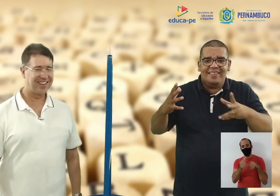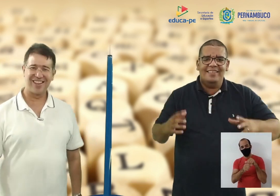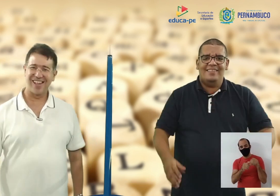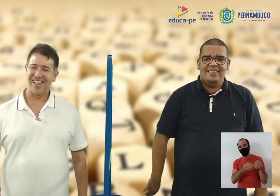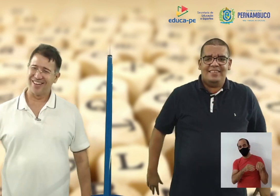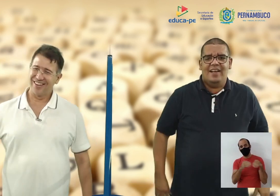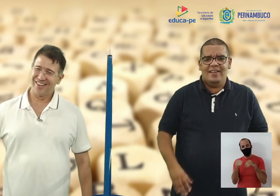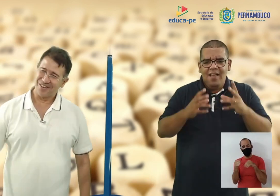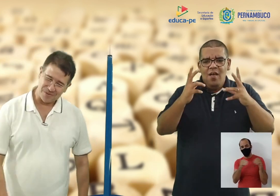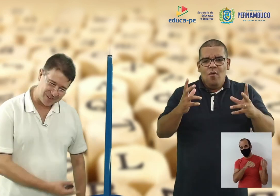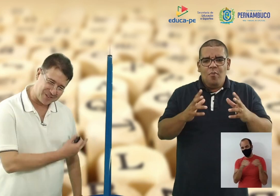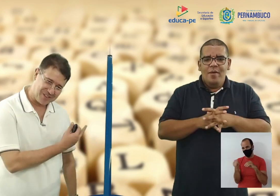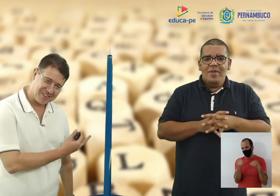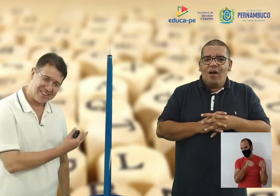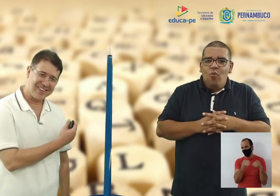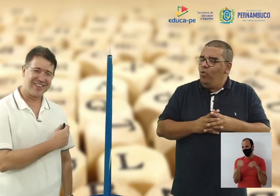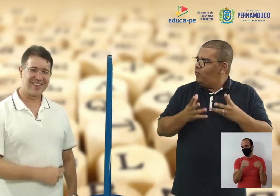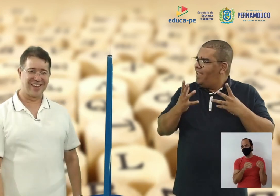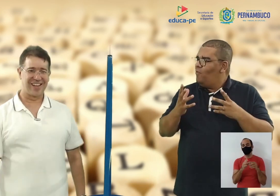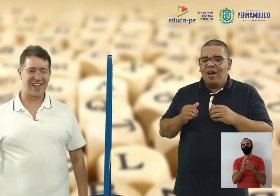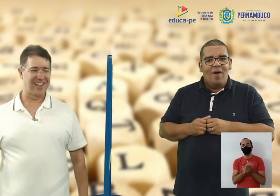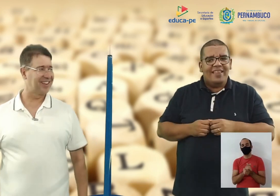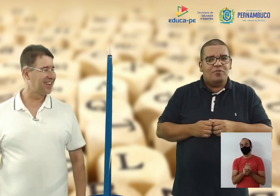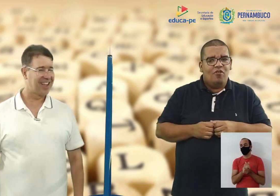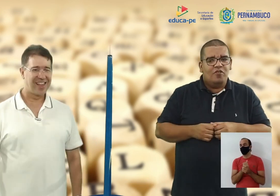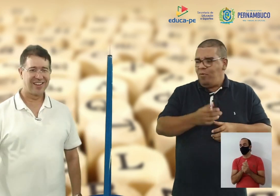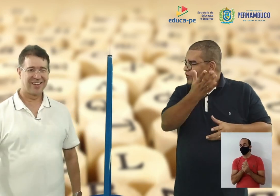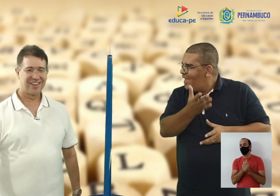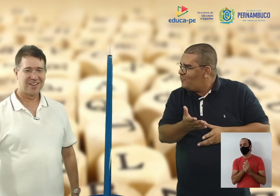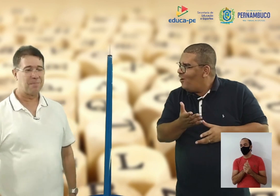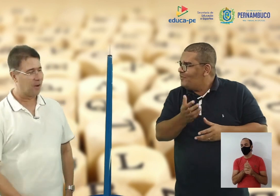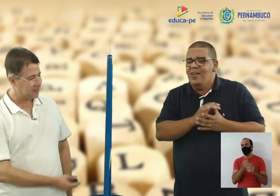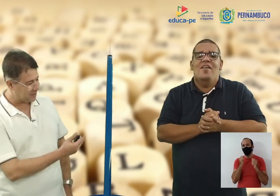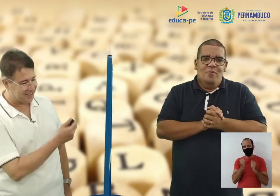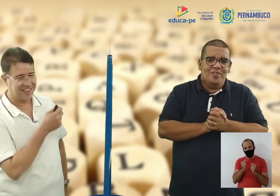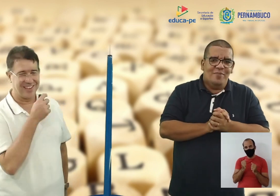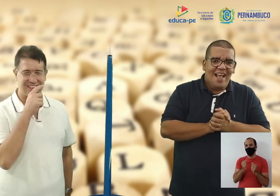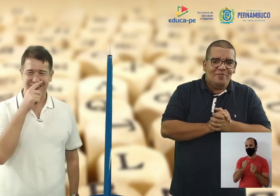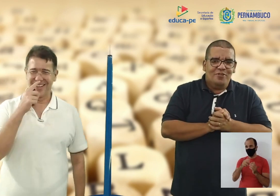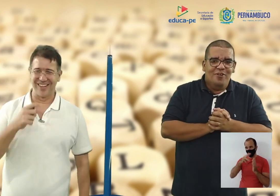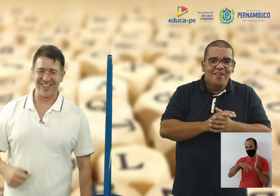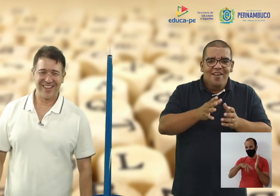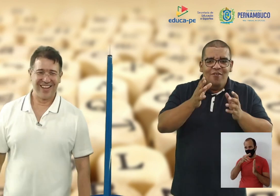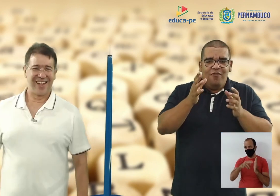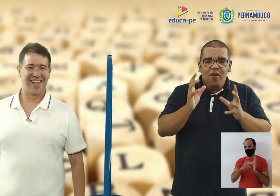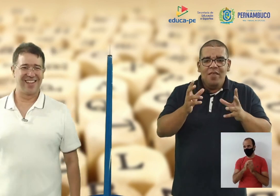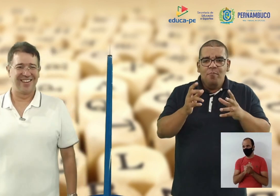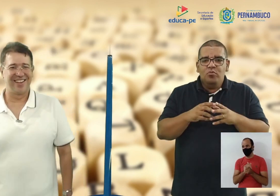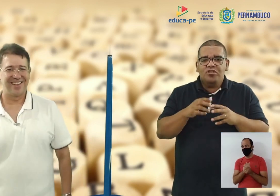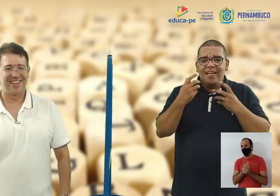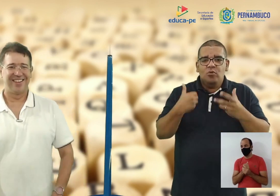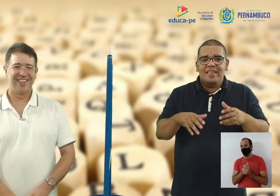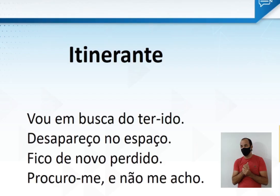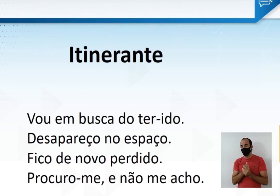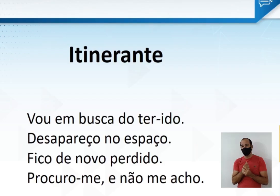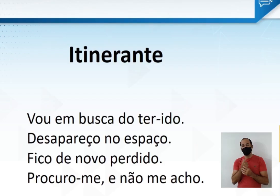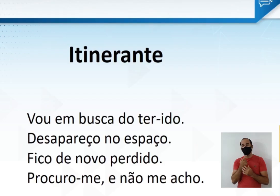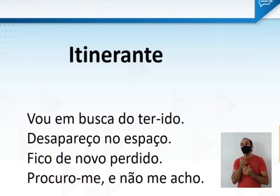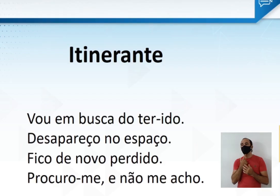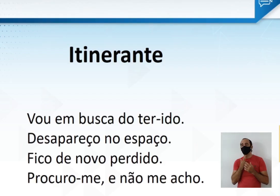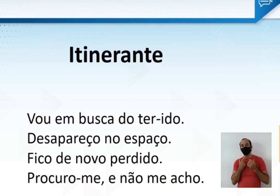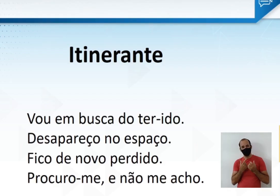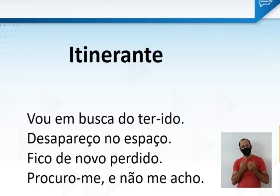lugar, que transita, né? Poeminha curto aí, uma quadra, professor Robson. Posso ler, professor Robson? Muito obrigado, professor. Vou em busca do